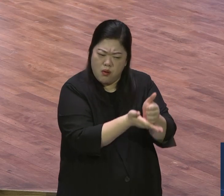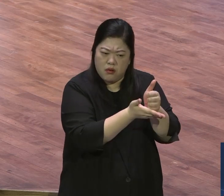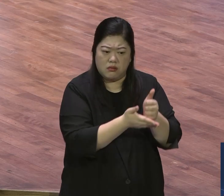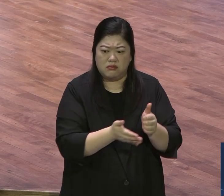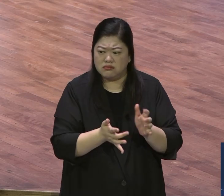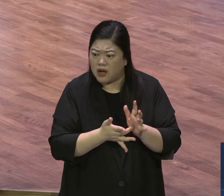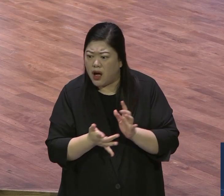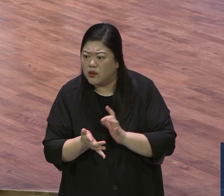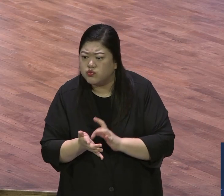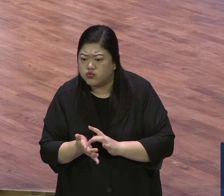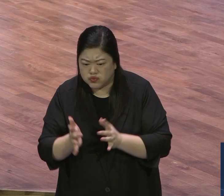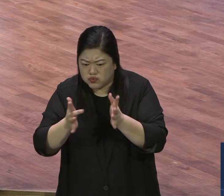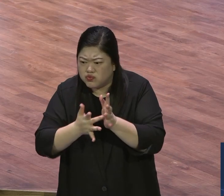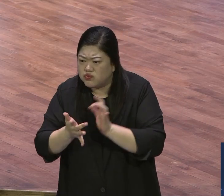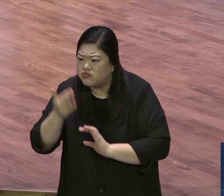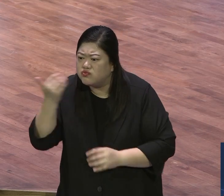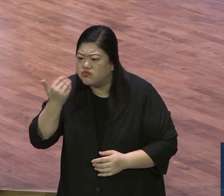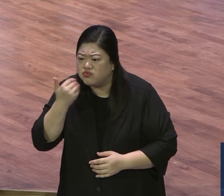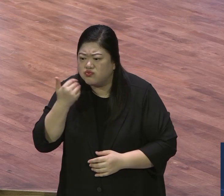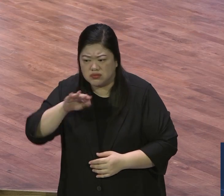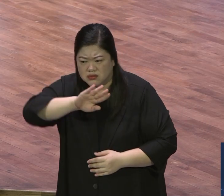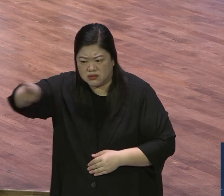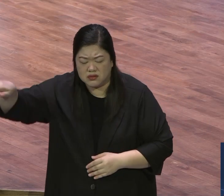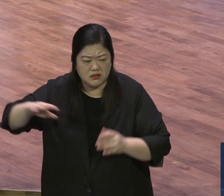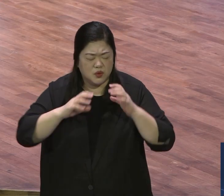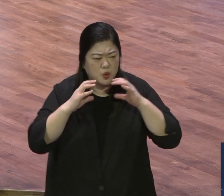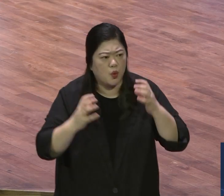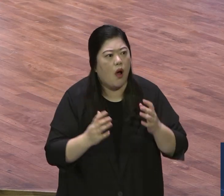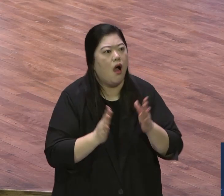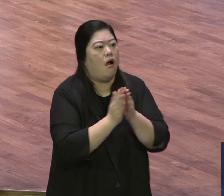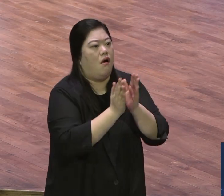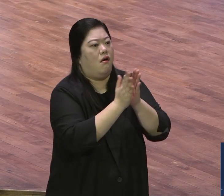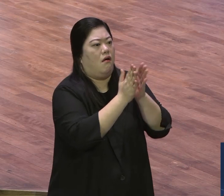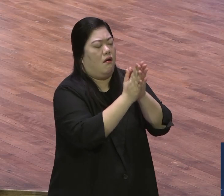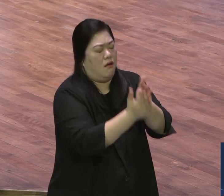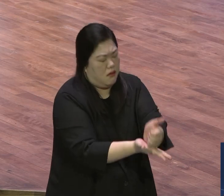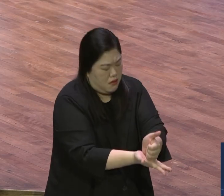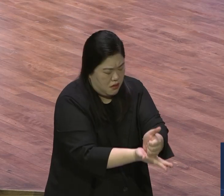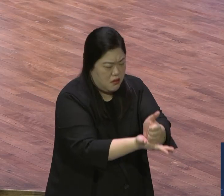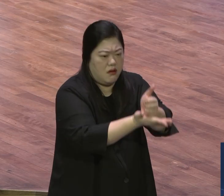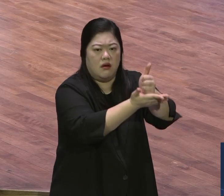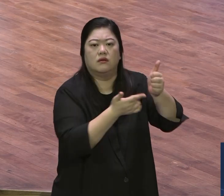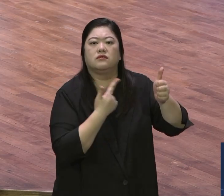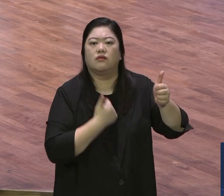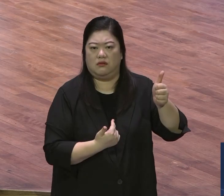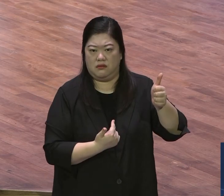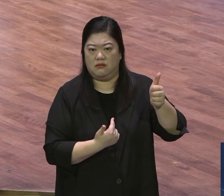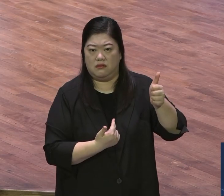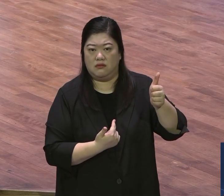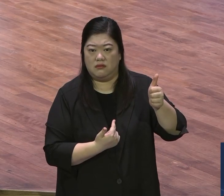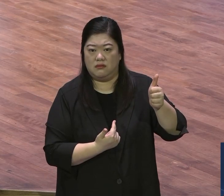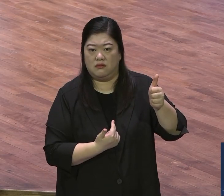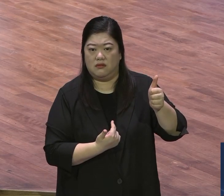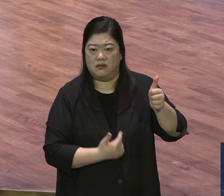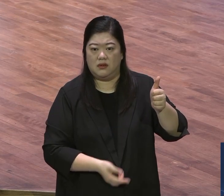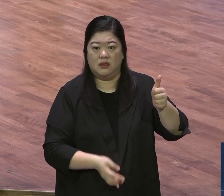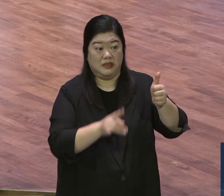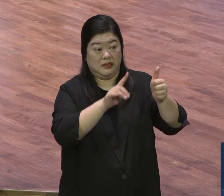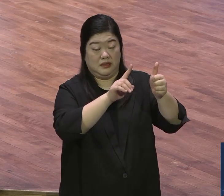몰랐어요. 사람들이 예수님은 대대적인 그런 활동을 안 했기 때문에 세례요한이 더 유명했는데도 불구하고